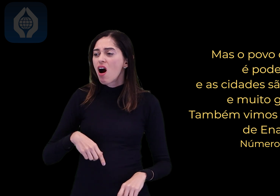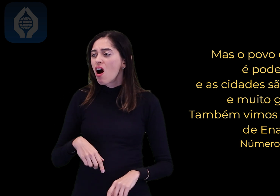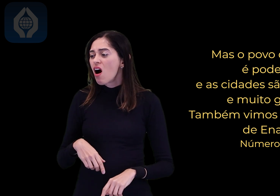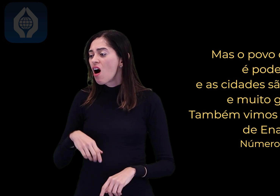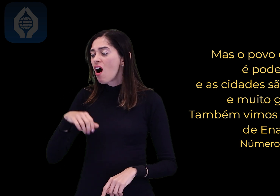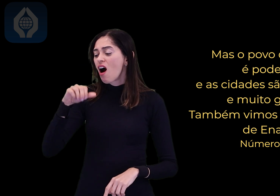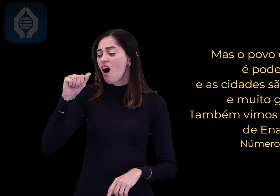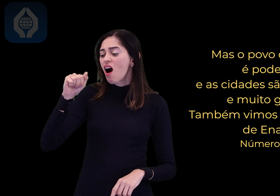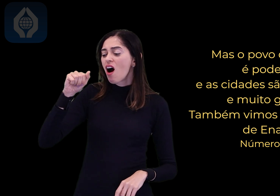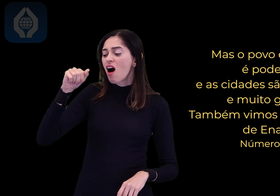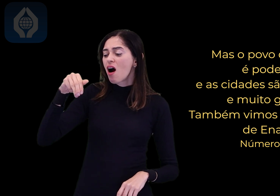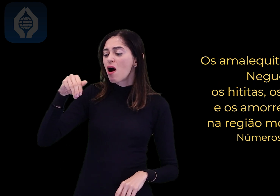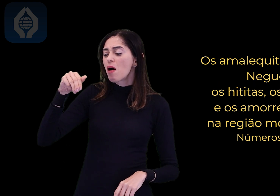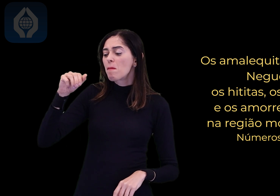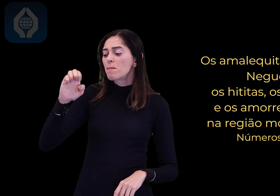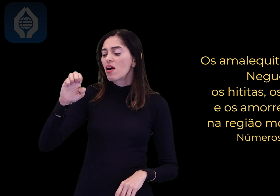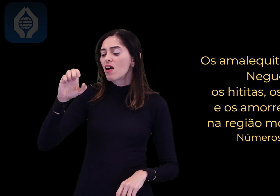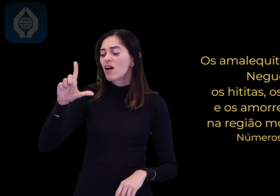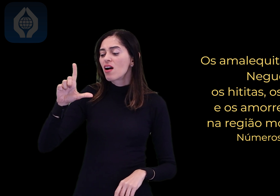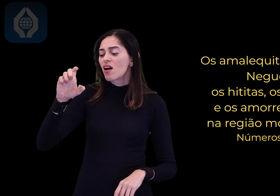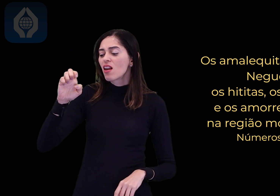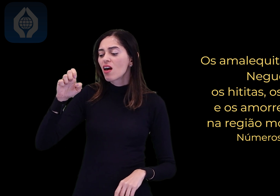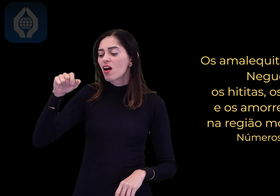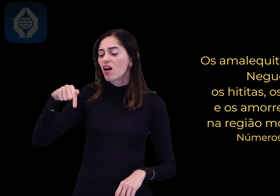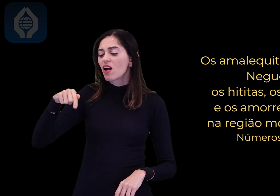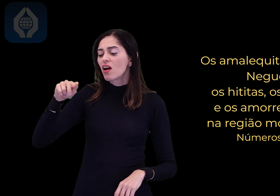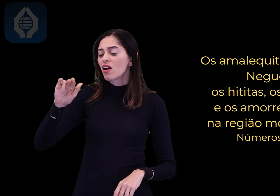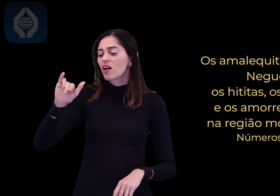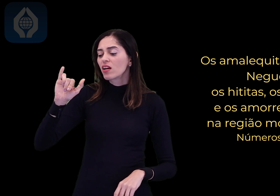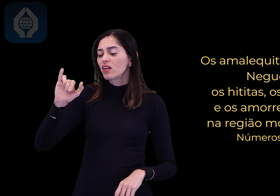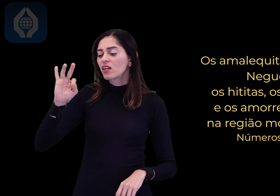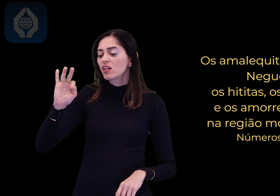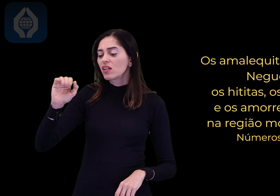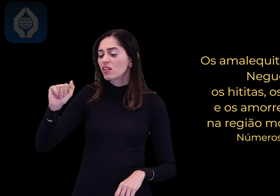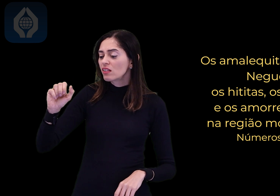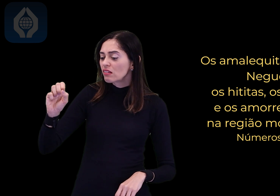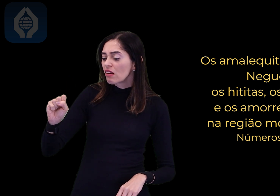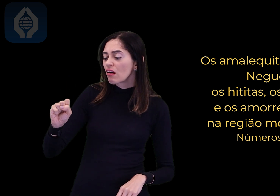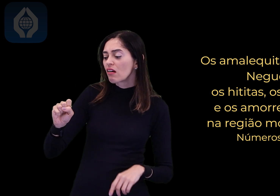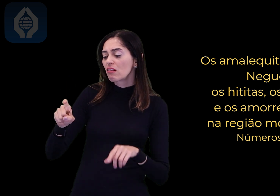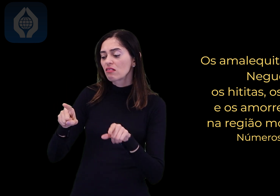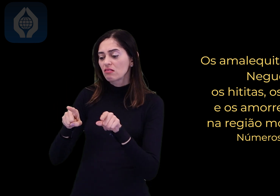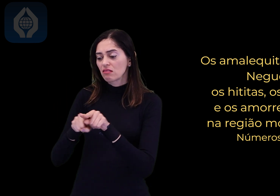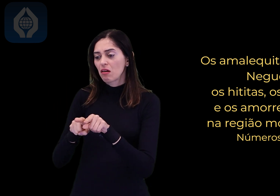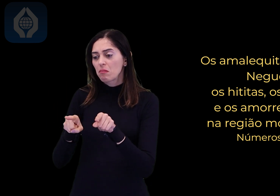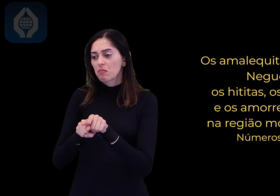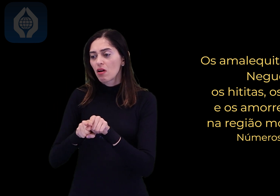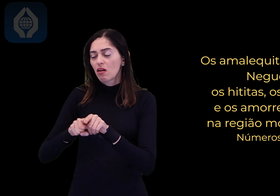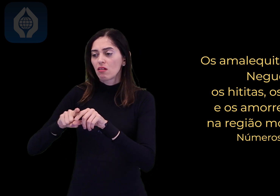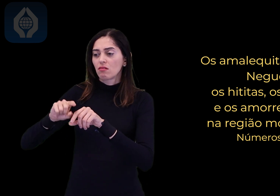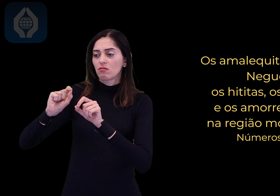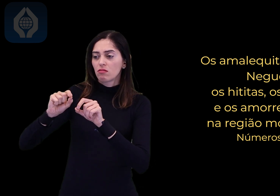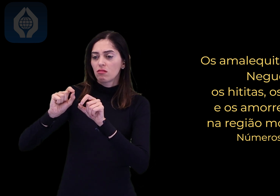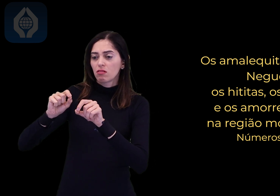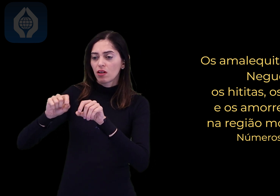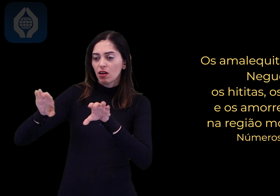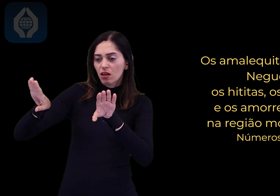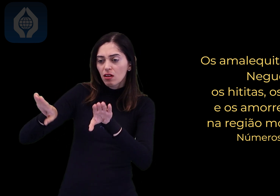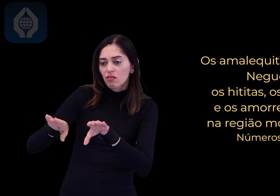de Enaque. Os amalequitas viviam no Negueb. Os hititas, os jebuseus e os amoreus vivem